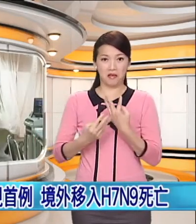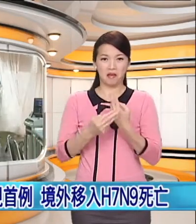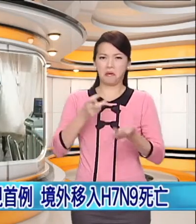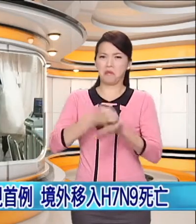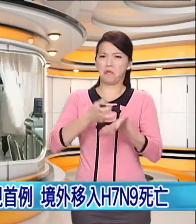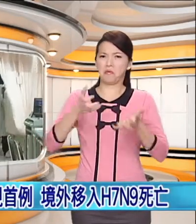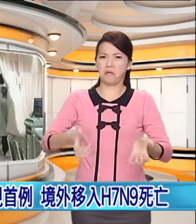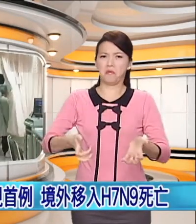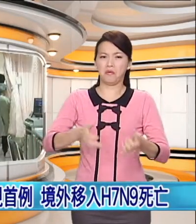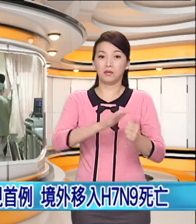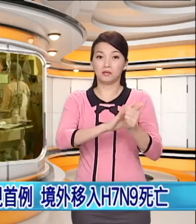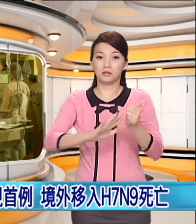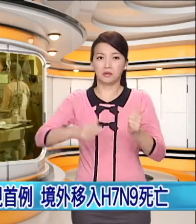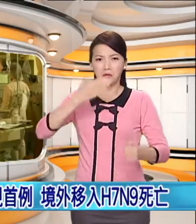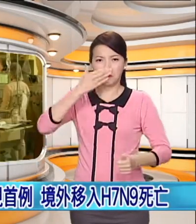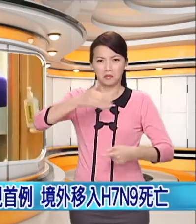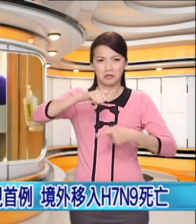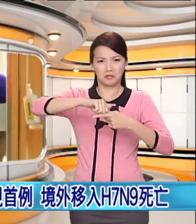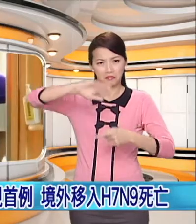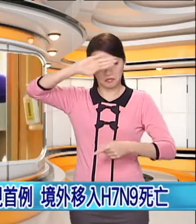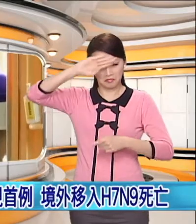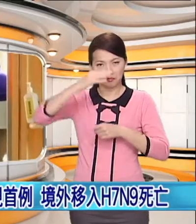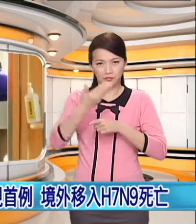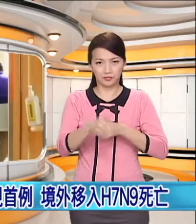严重肺炎并发败血症死亡。